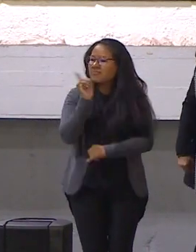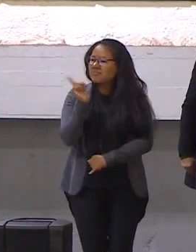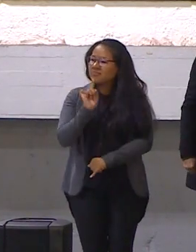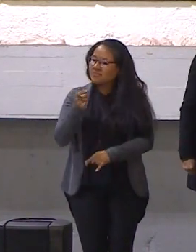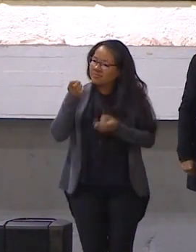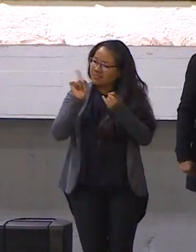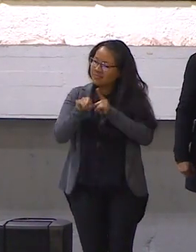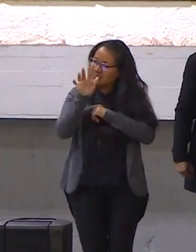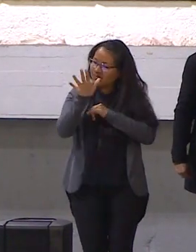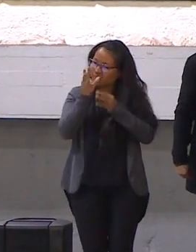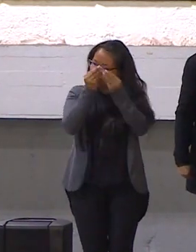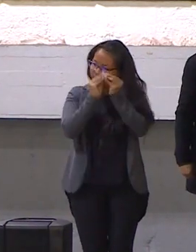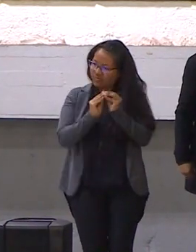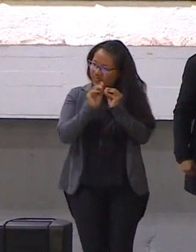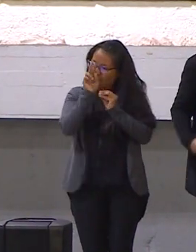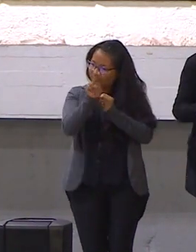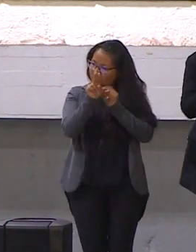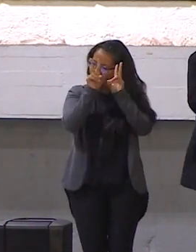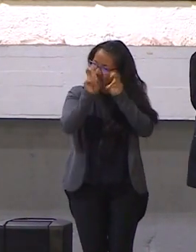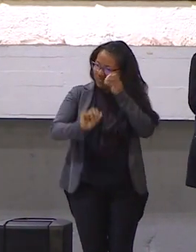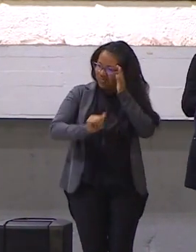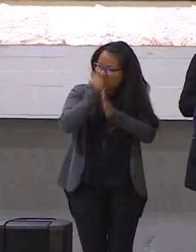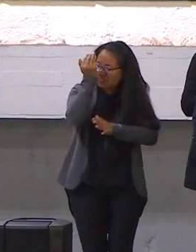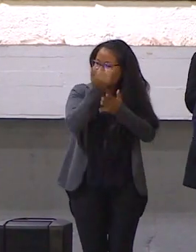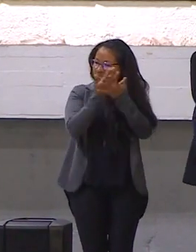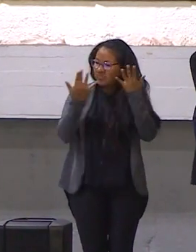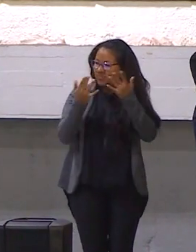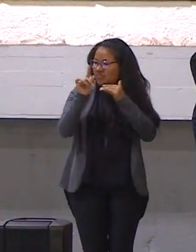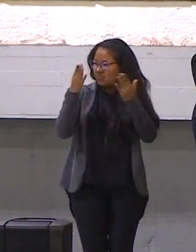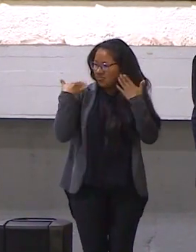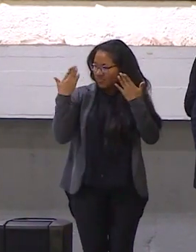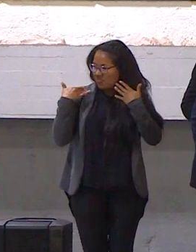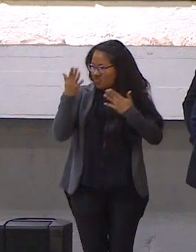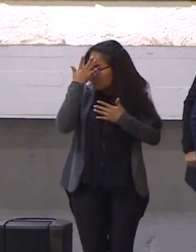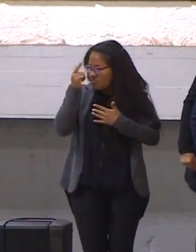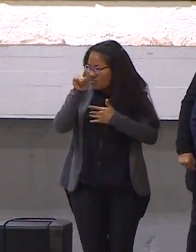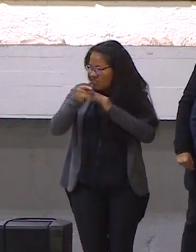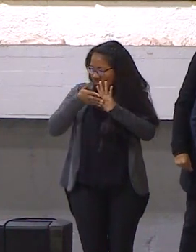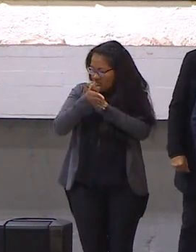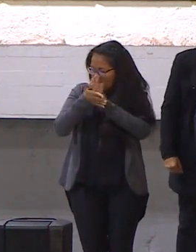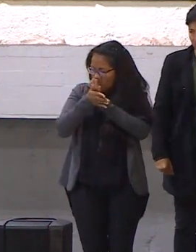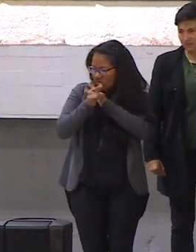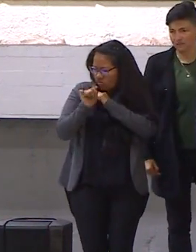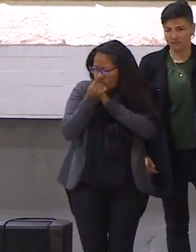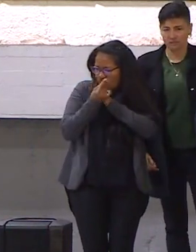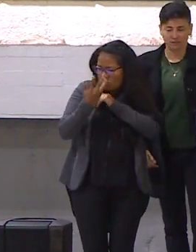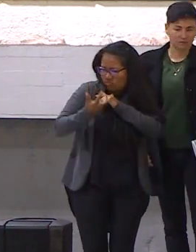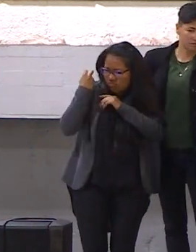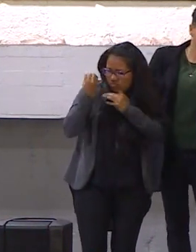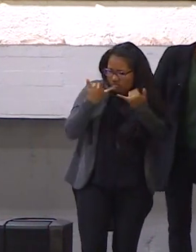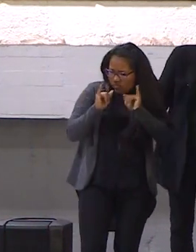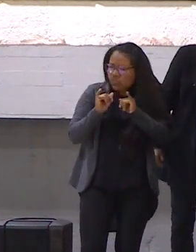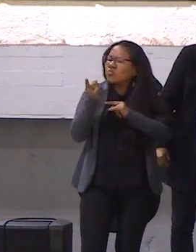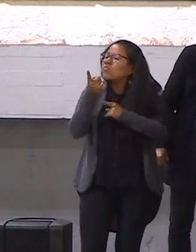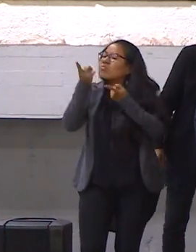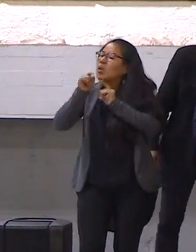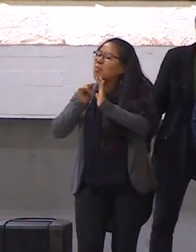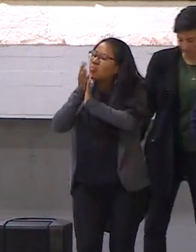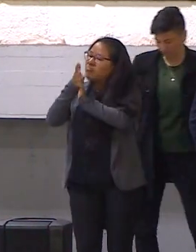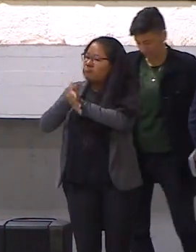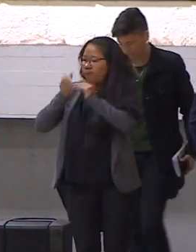física porque aquí no se van a contar seguramente muchos hechos históricos pero sí va a haber una narrativa